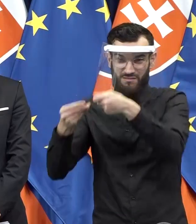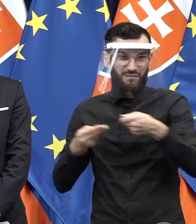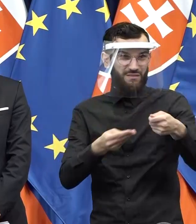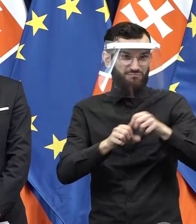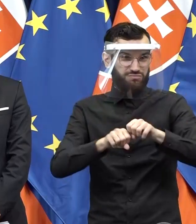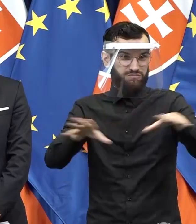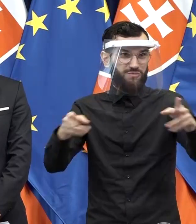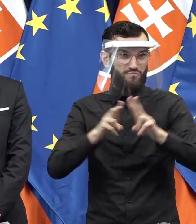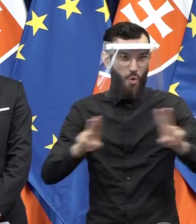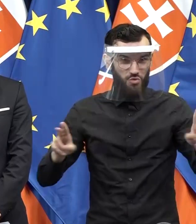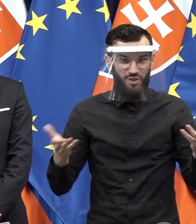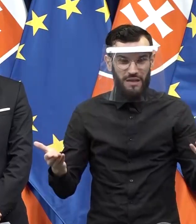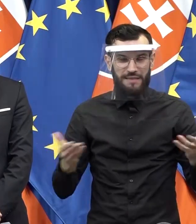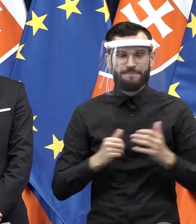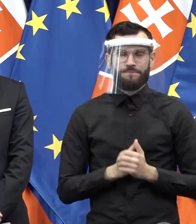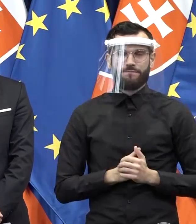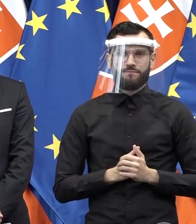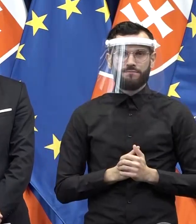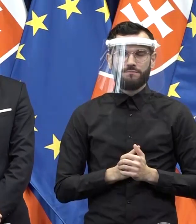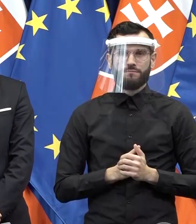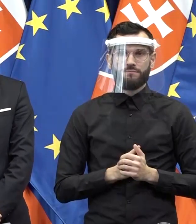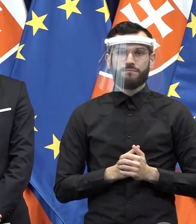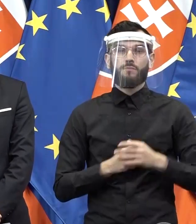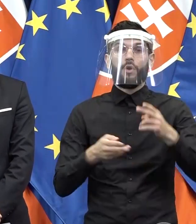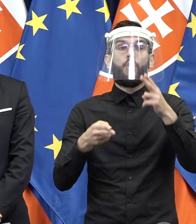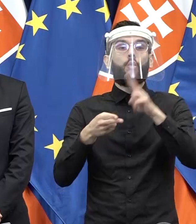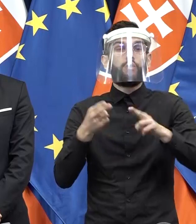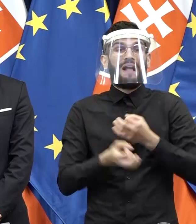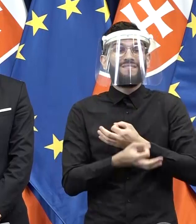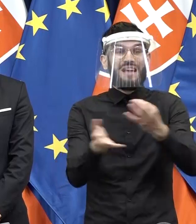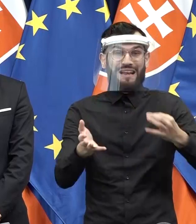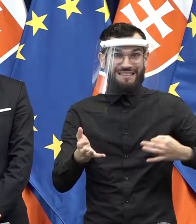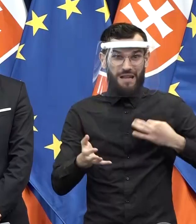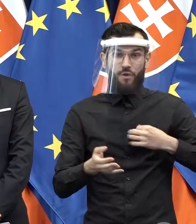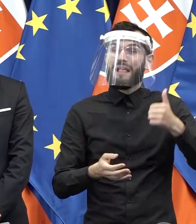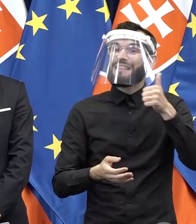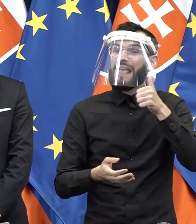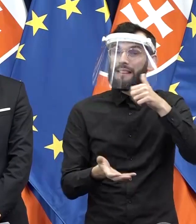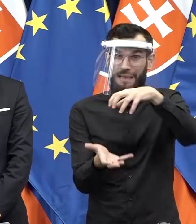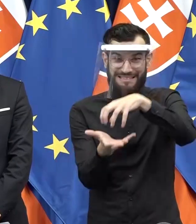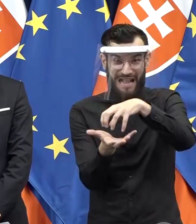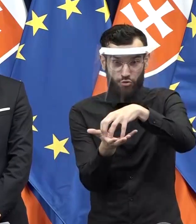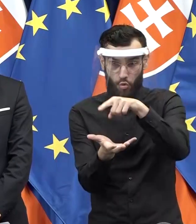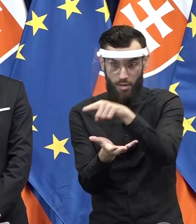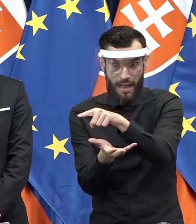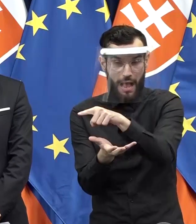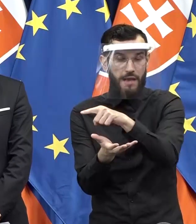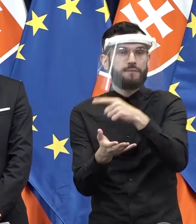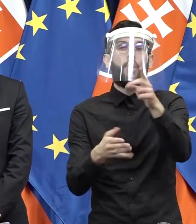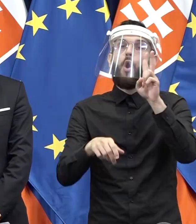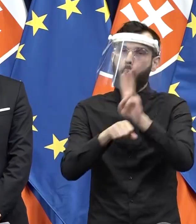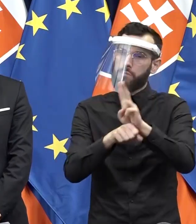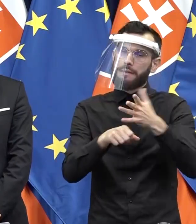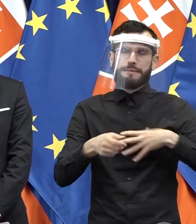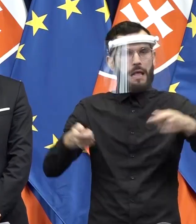Čiže Úrad verejného zdravotníctva tieto denné stacionári svojim opatrením